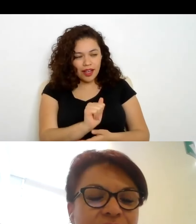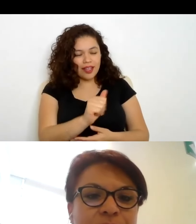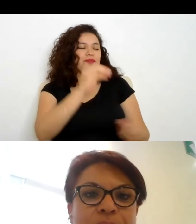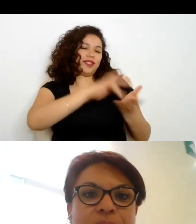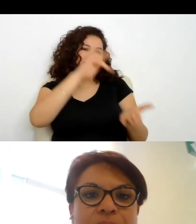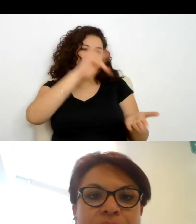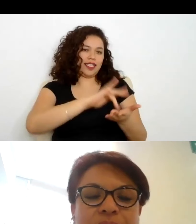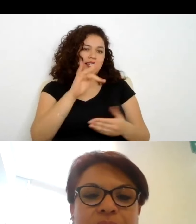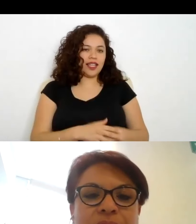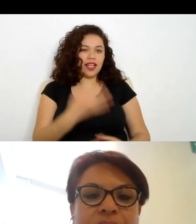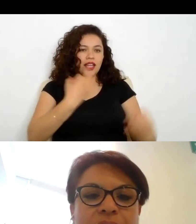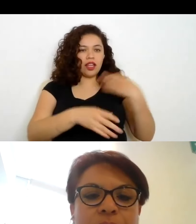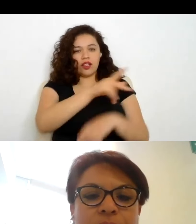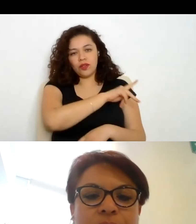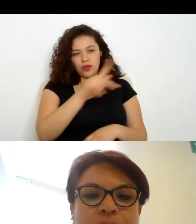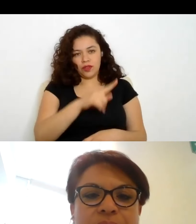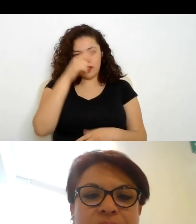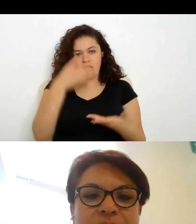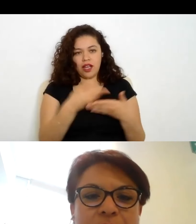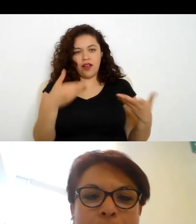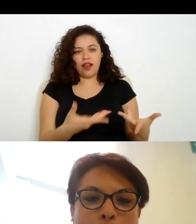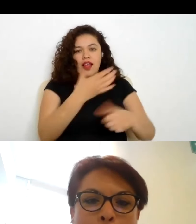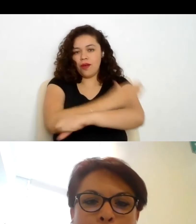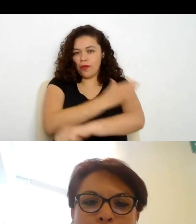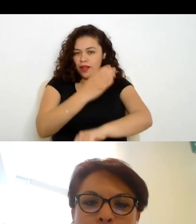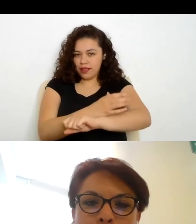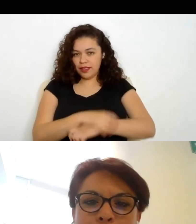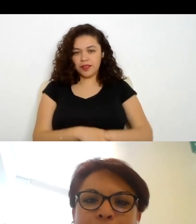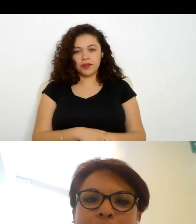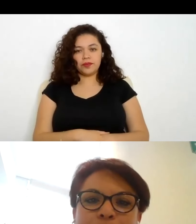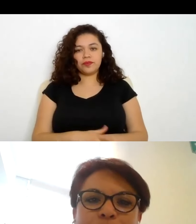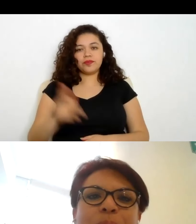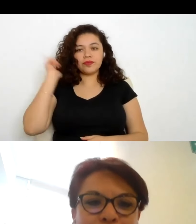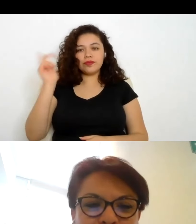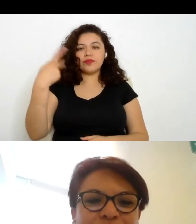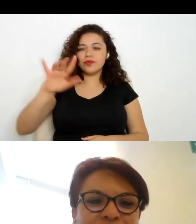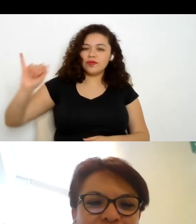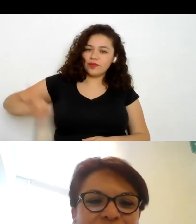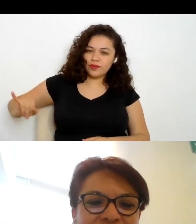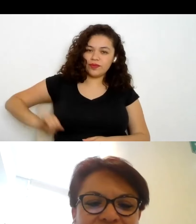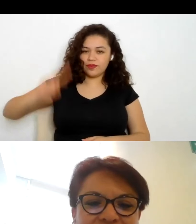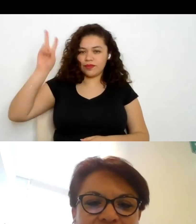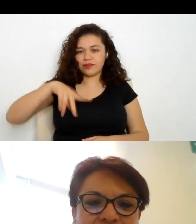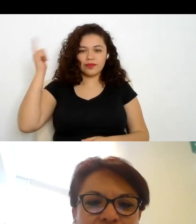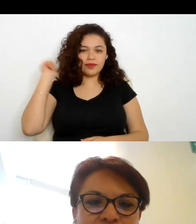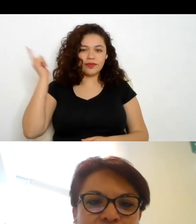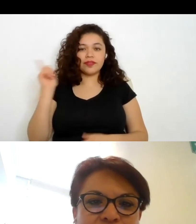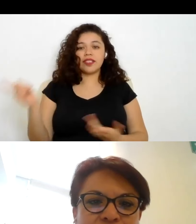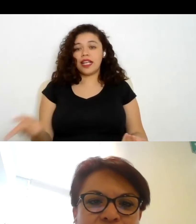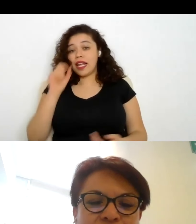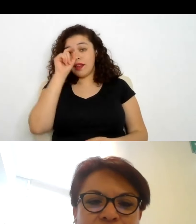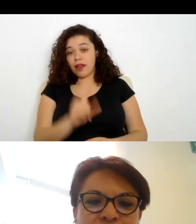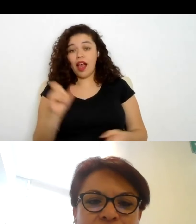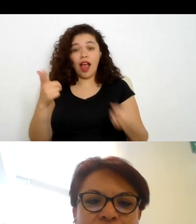gracias a todos por estar aquí. Espero que resulte de su interés el tema. Y también, bueno, si